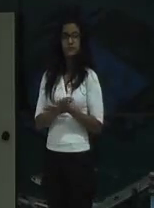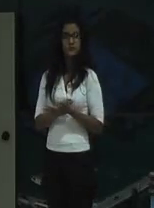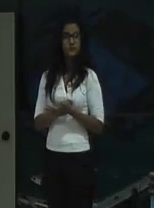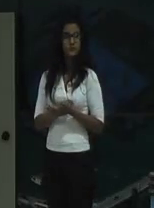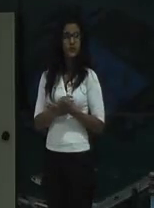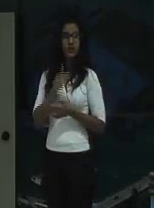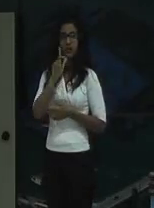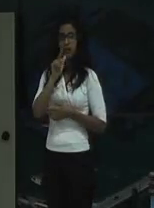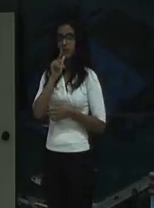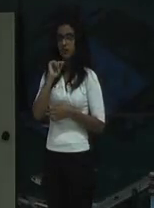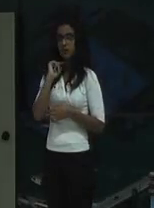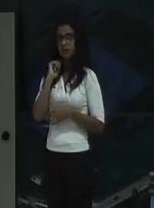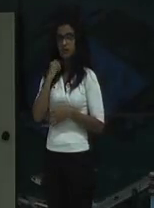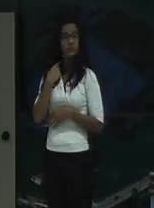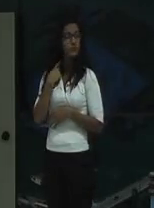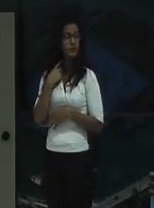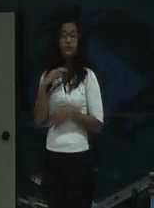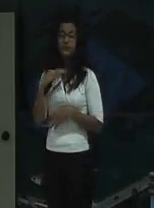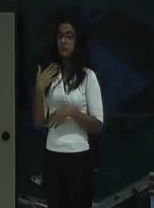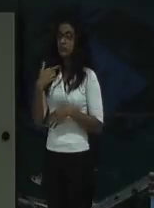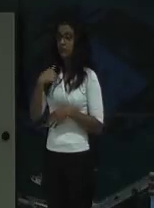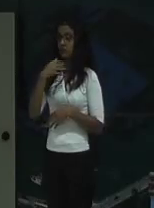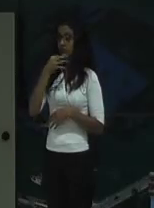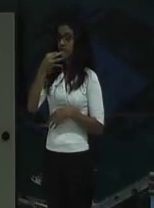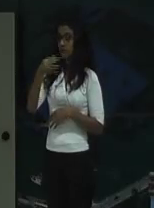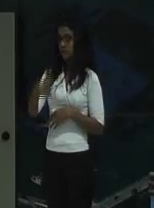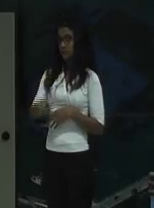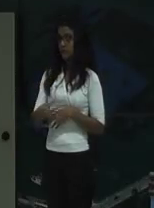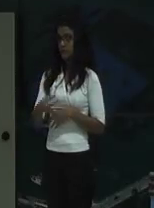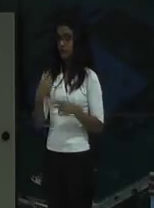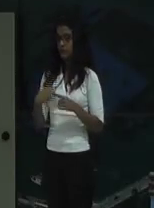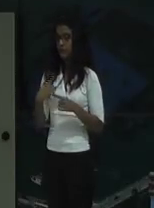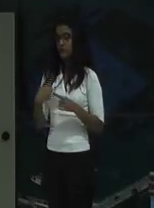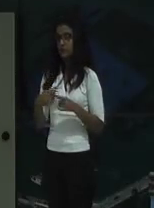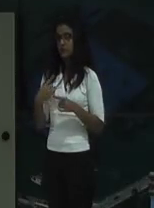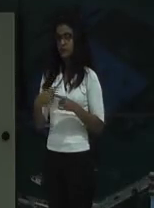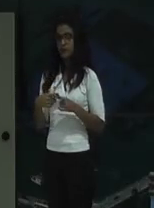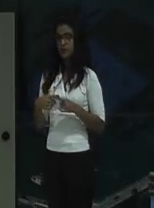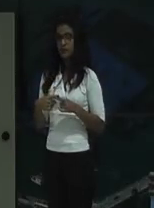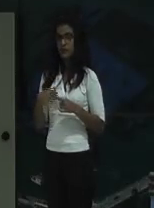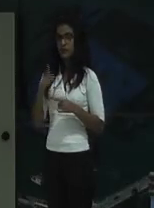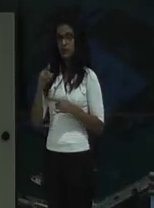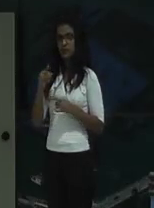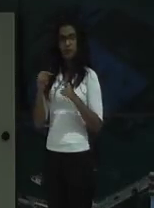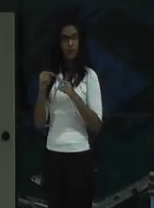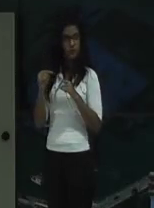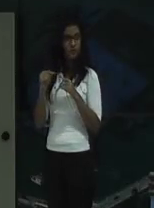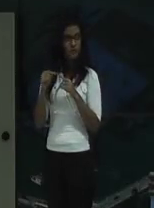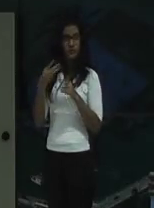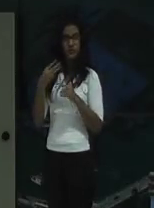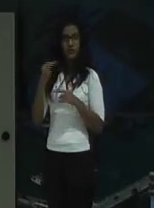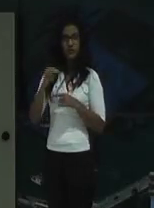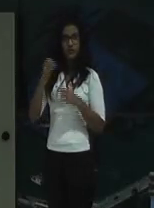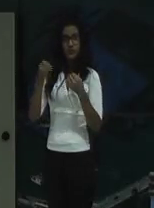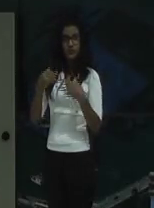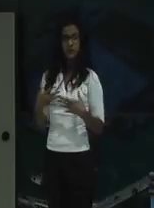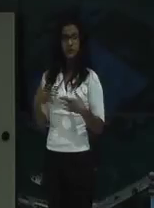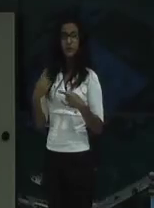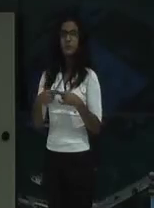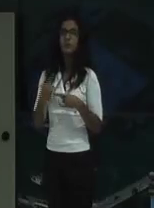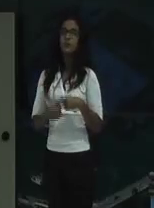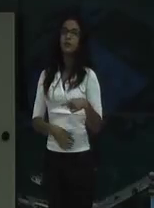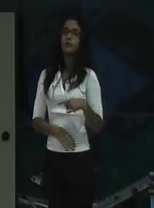Esse meu pronunciamento faz parte do pronunciamento do pequeno expediente. E constatando